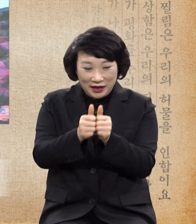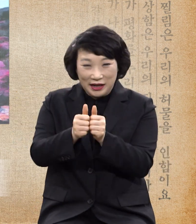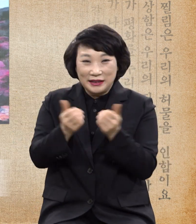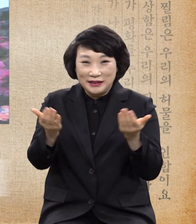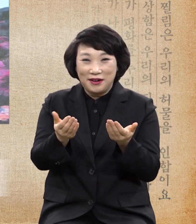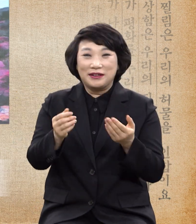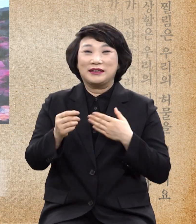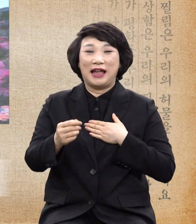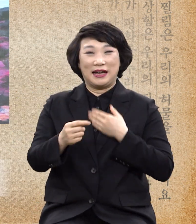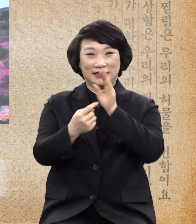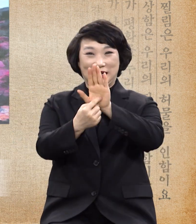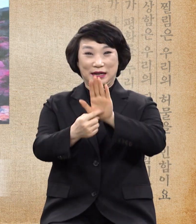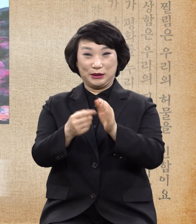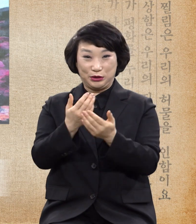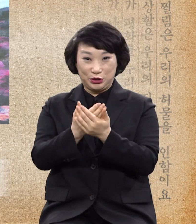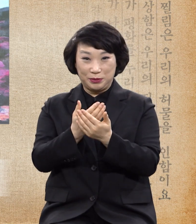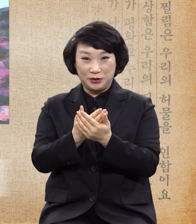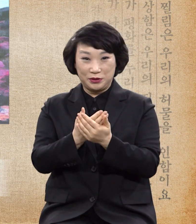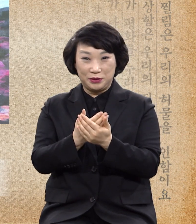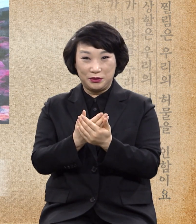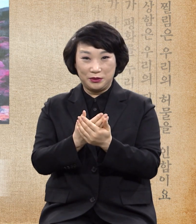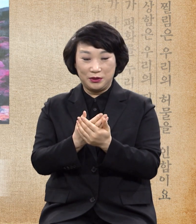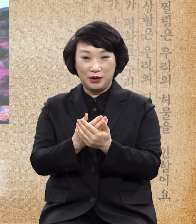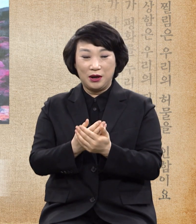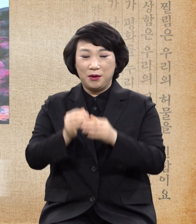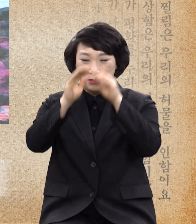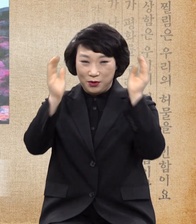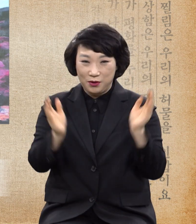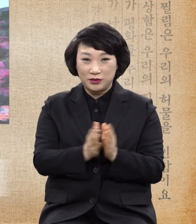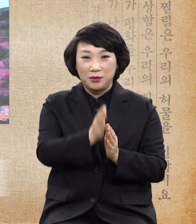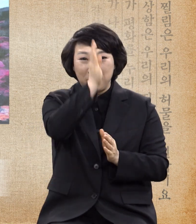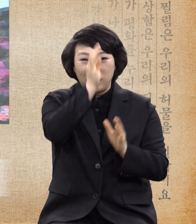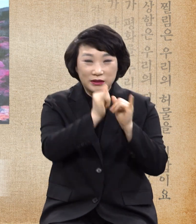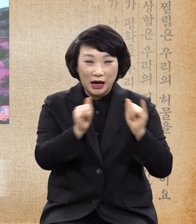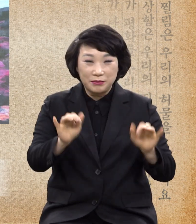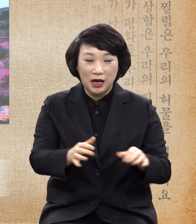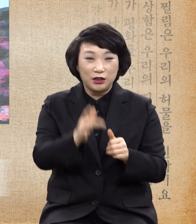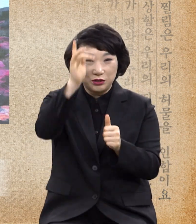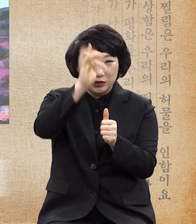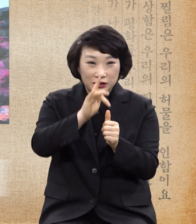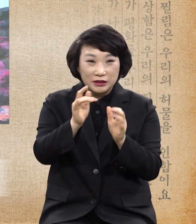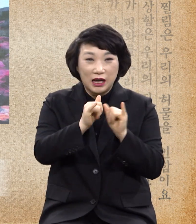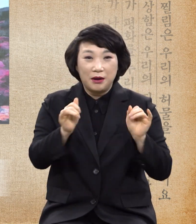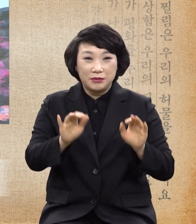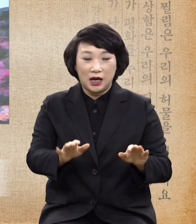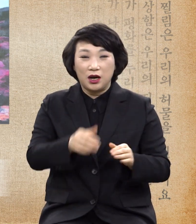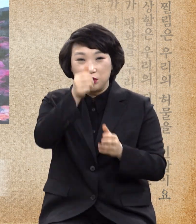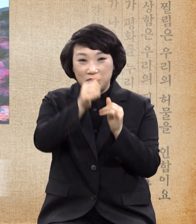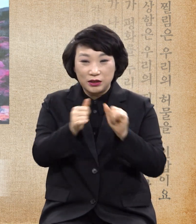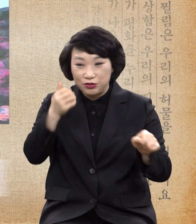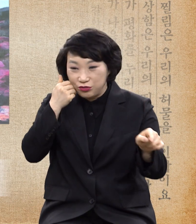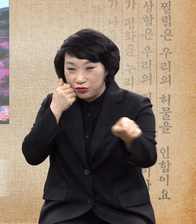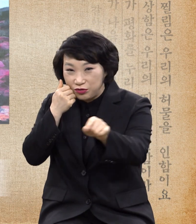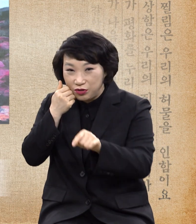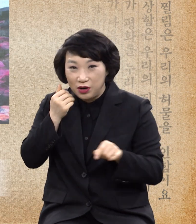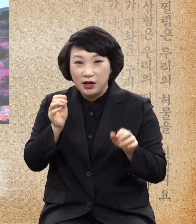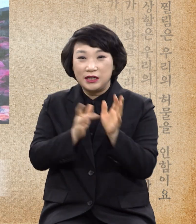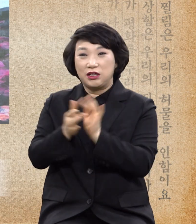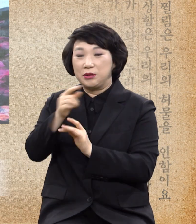진행하게 하시고 모든 병전자와 귀신 들린 자와 죄인들을 예수 피로 예수